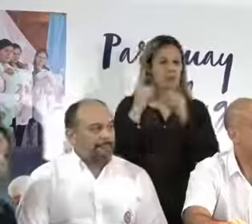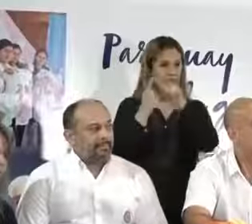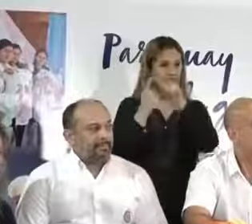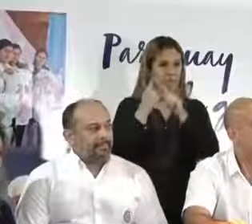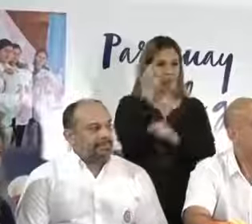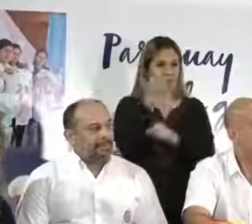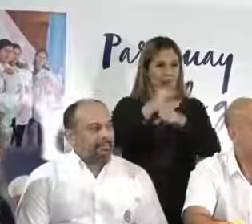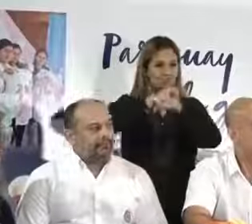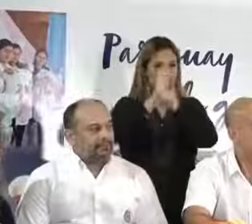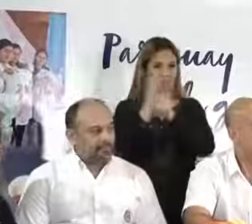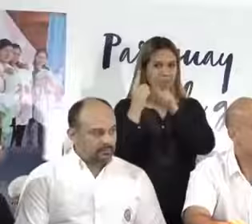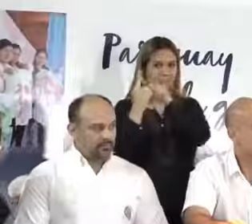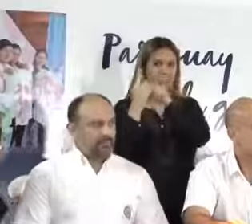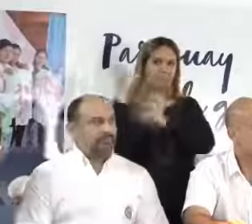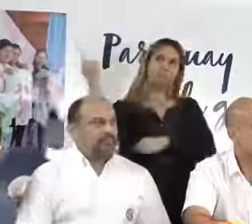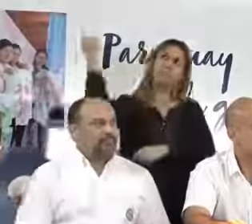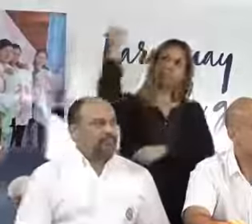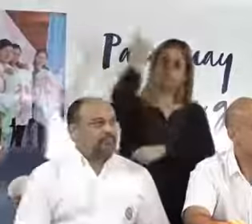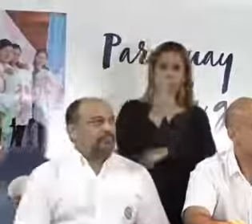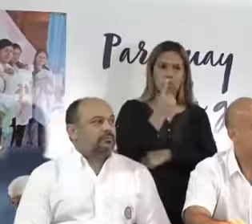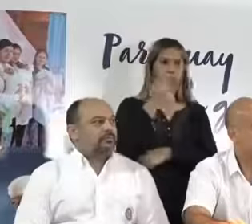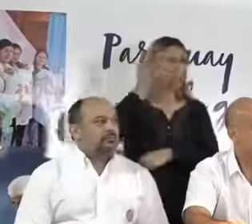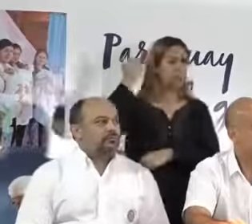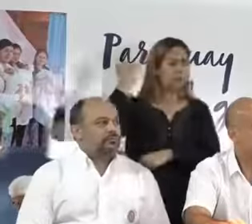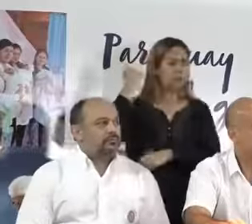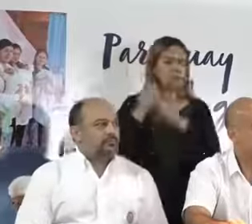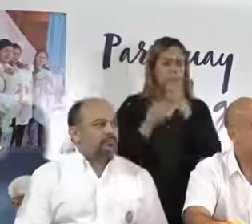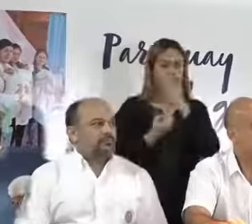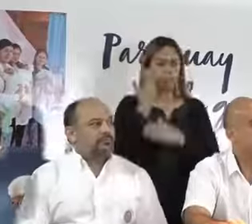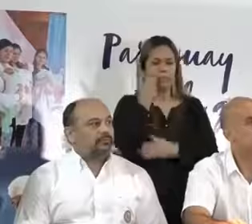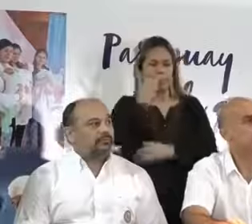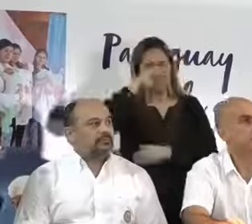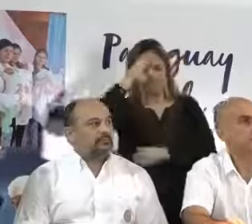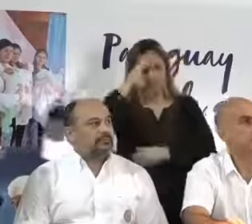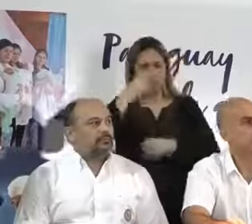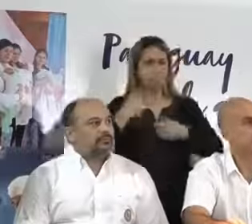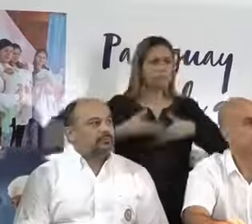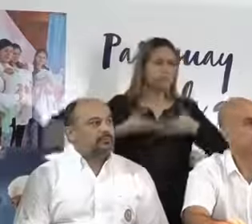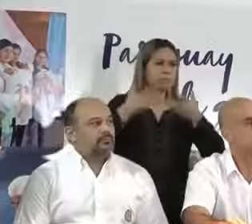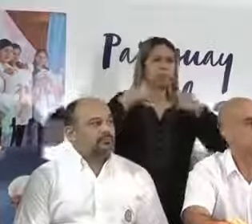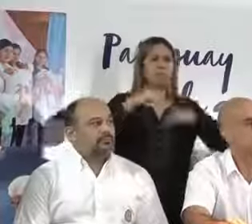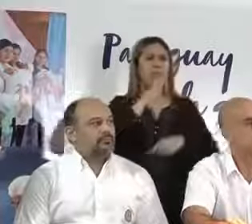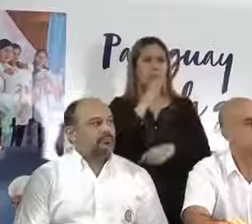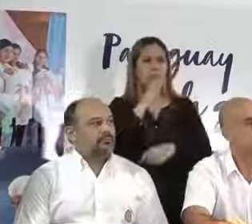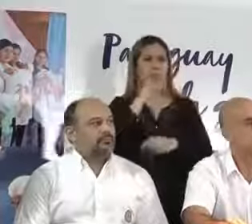al país? ¿Desde cuándo empezó a presentar los síntomas? Como para saber, bueno, cuánta gente